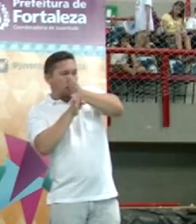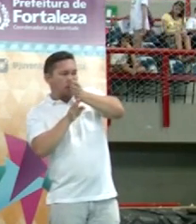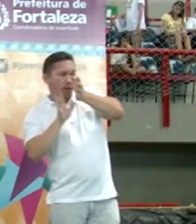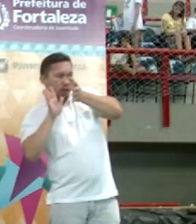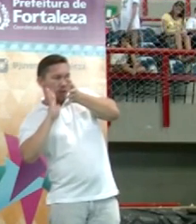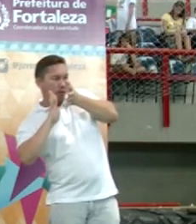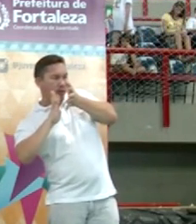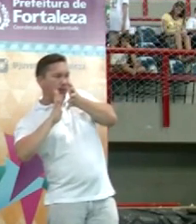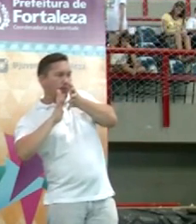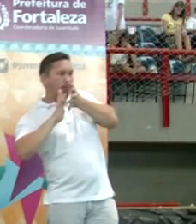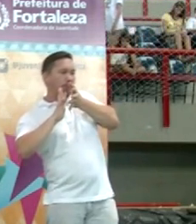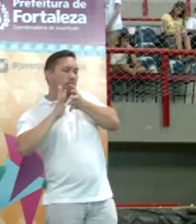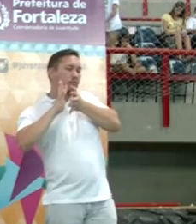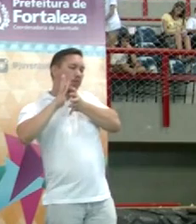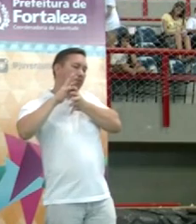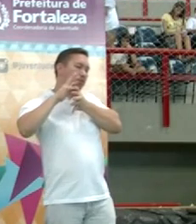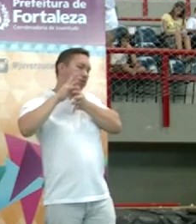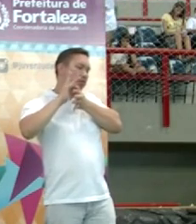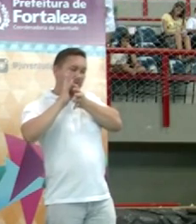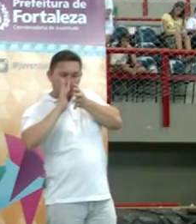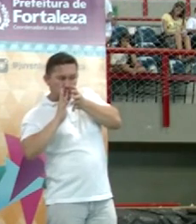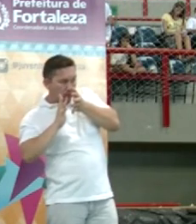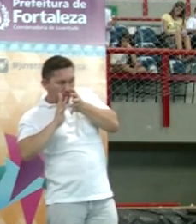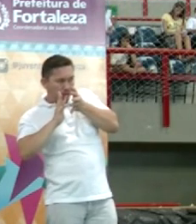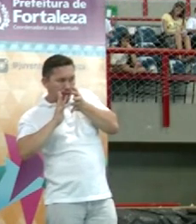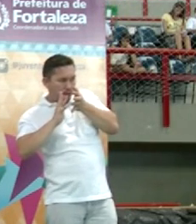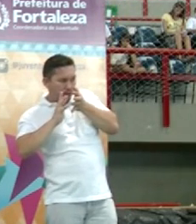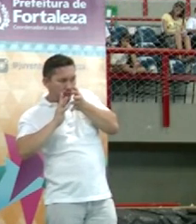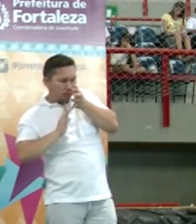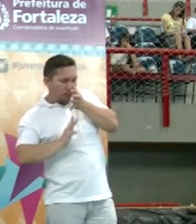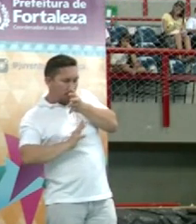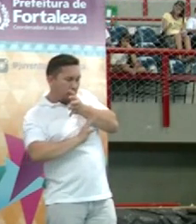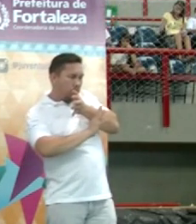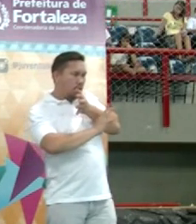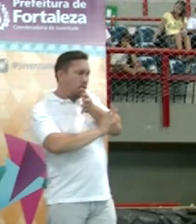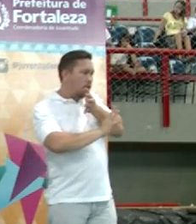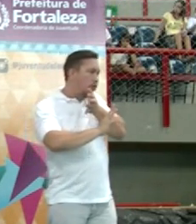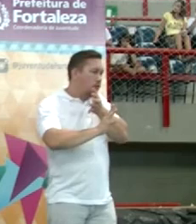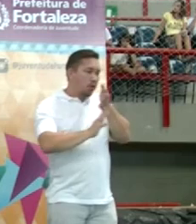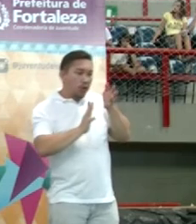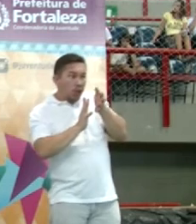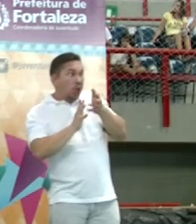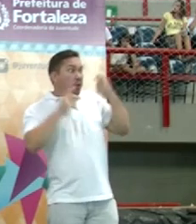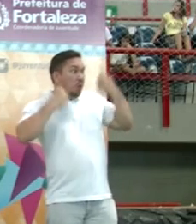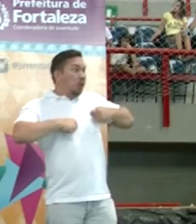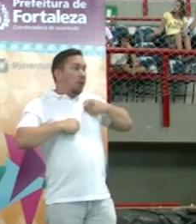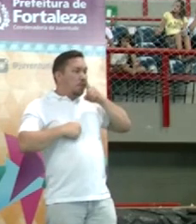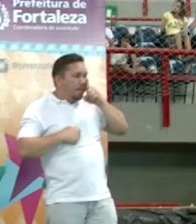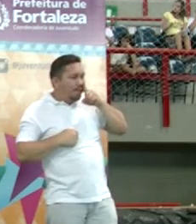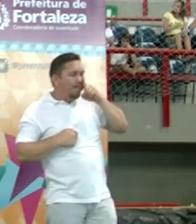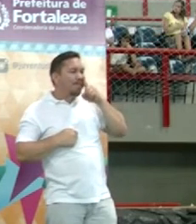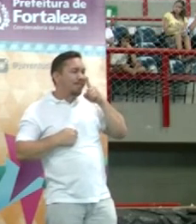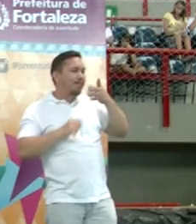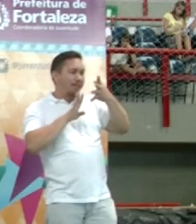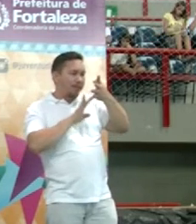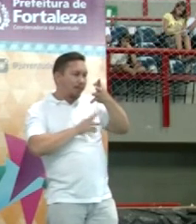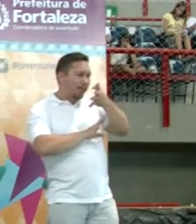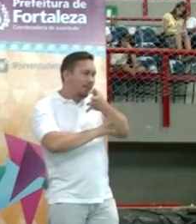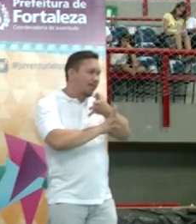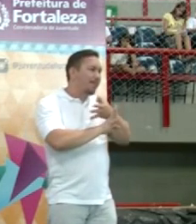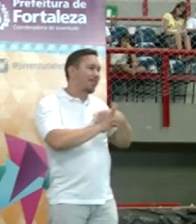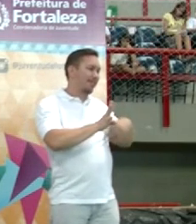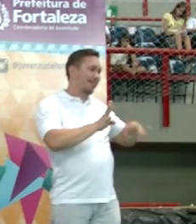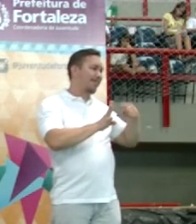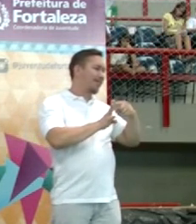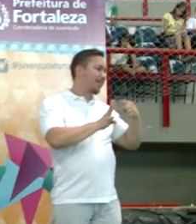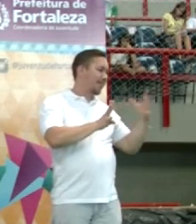teoria, a gente não vai mais sair dos muros. A gente só vai sair se for extrema necessidade. Porque se você sair, você